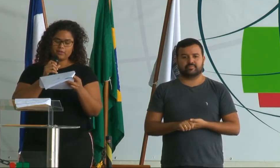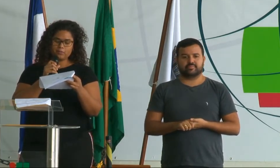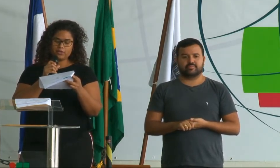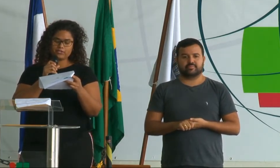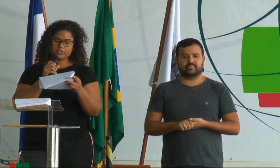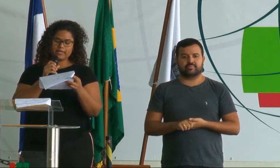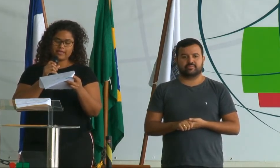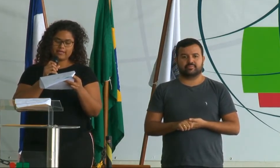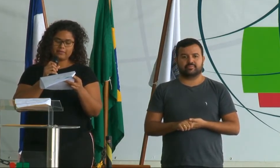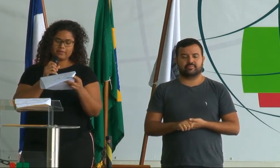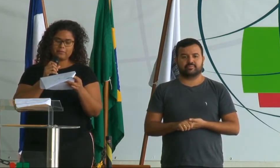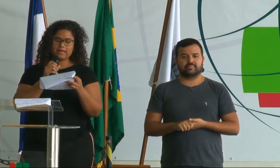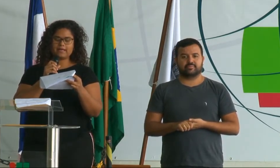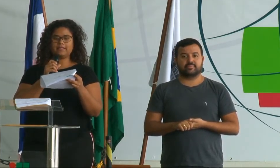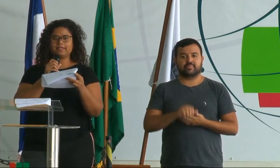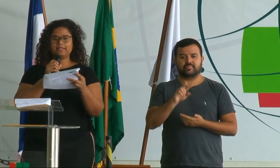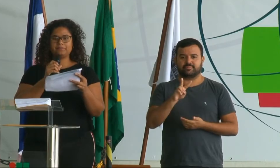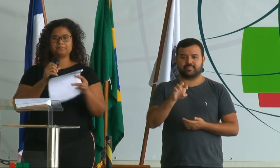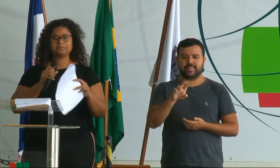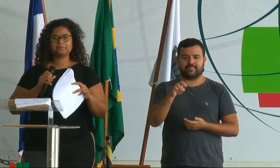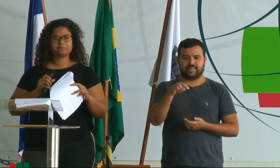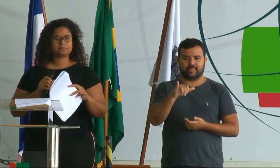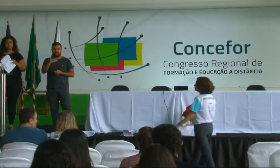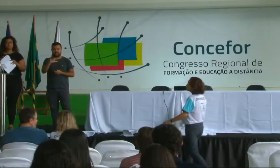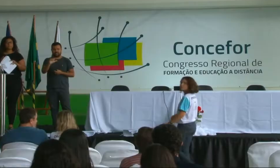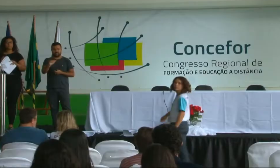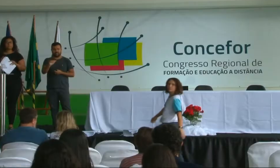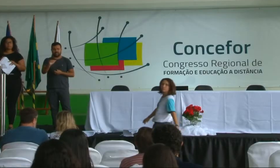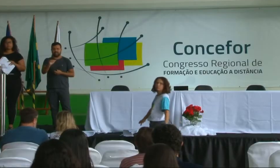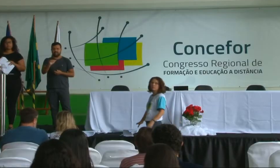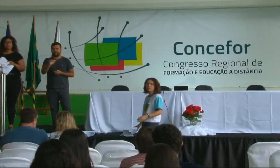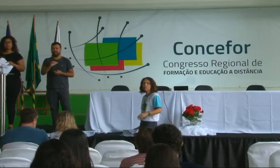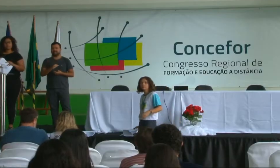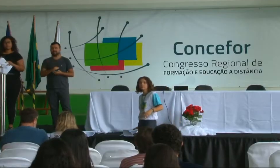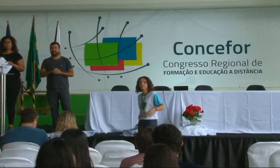Verônica Bolsonelli Marcarini.